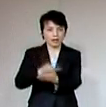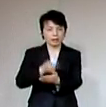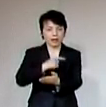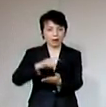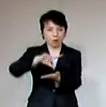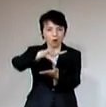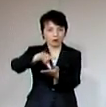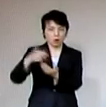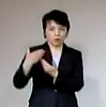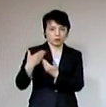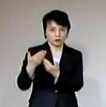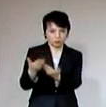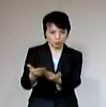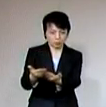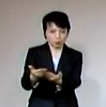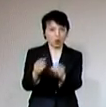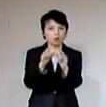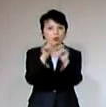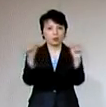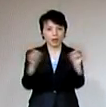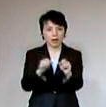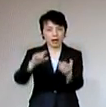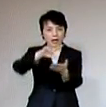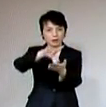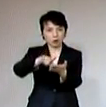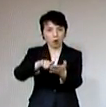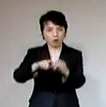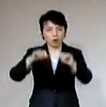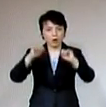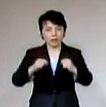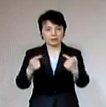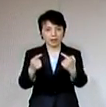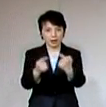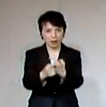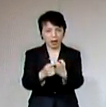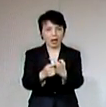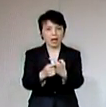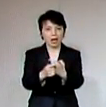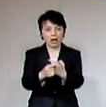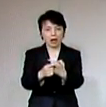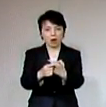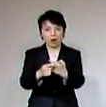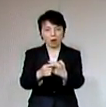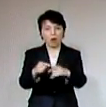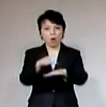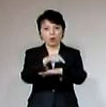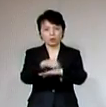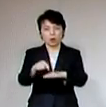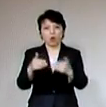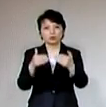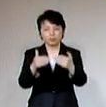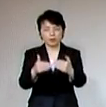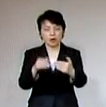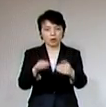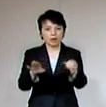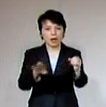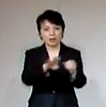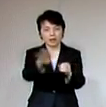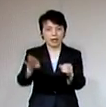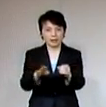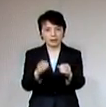を地方へ移すことによって地方の活性化を図る、それが景気対策